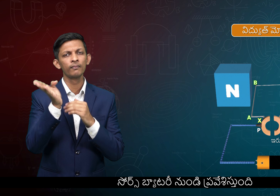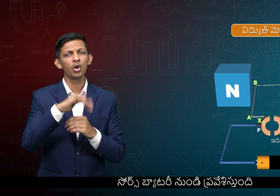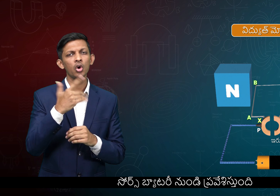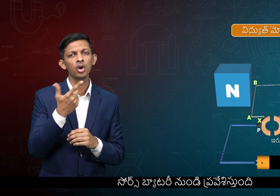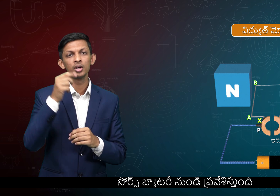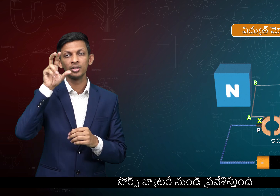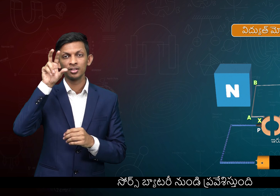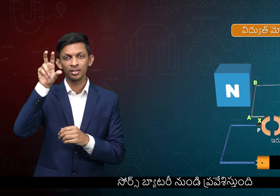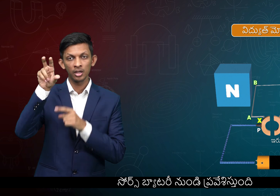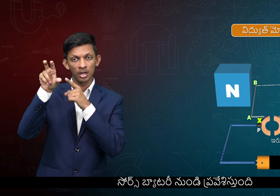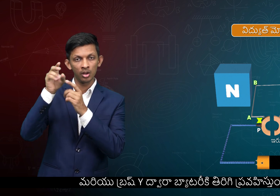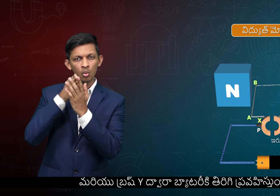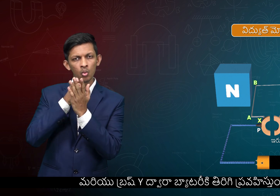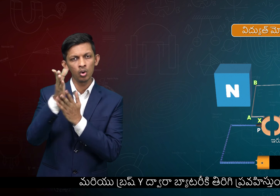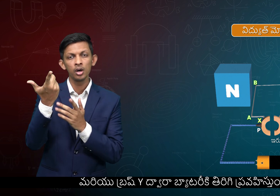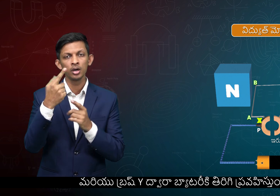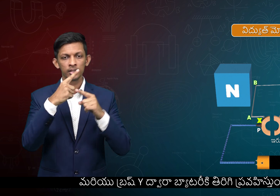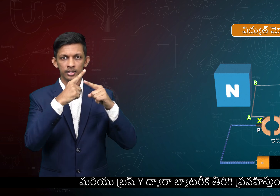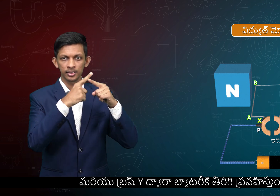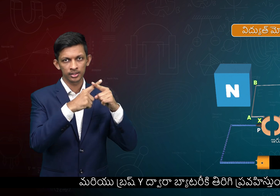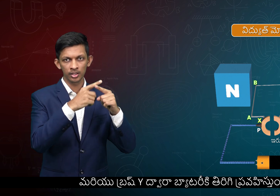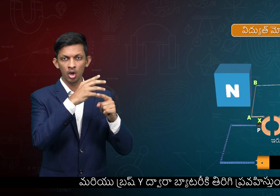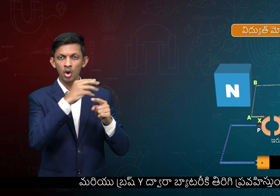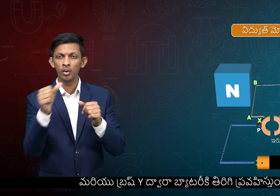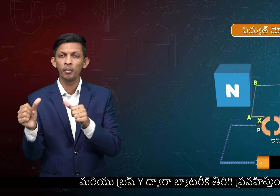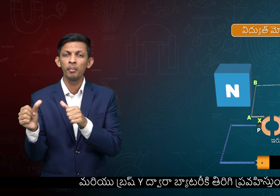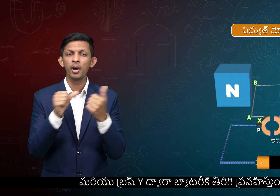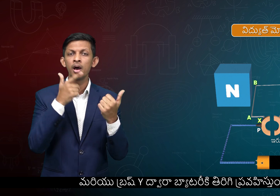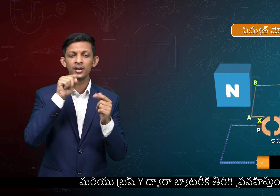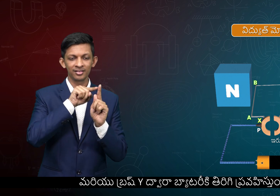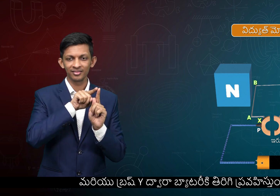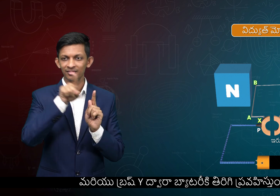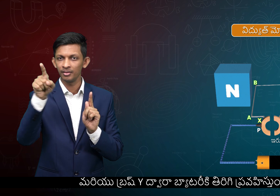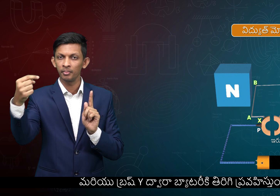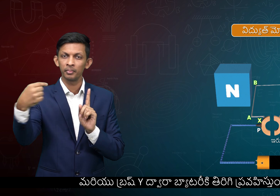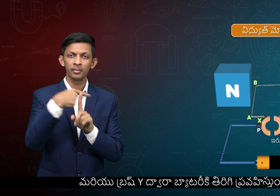నుండి ప్రవేశిస్తుంది మరియు బ్రష్ Y ద్వారా బ్యాటరీకి తిరిగి ప్రవహిస్తుంది.